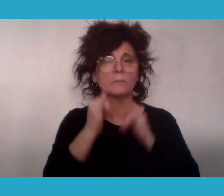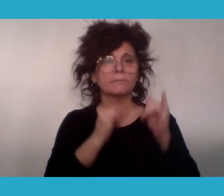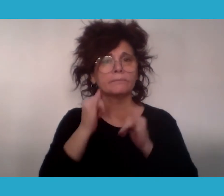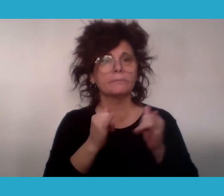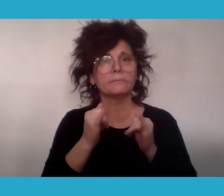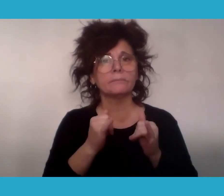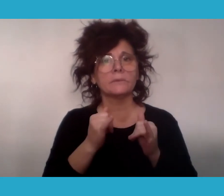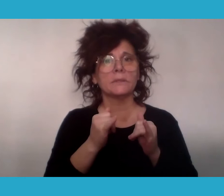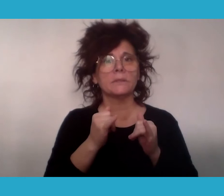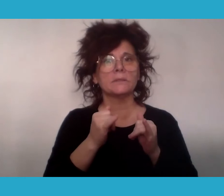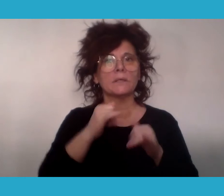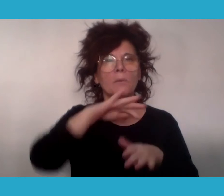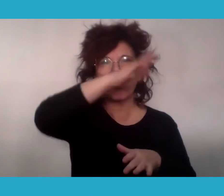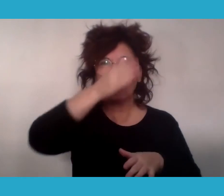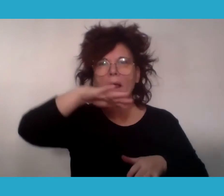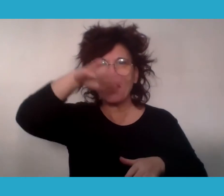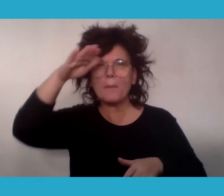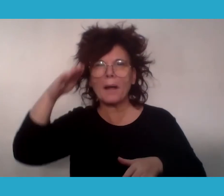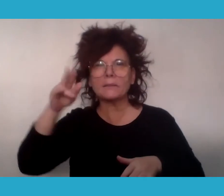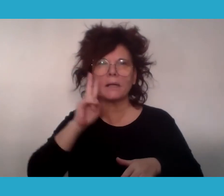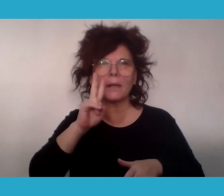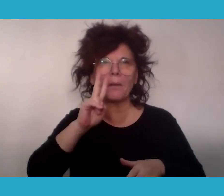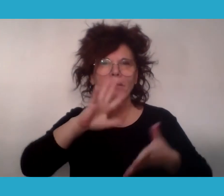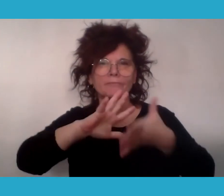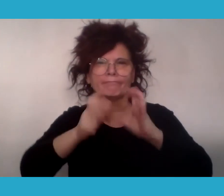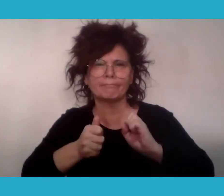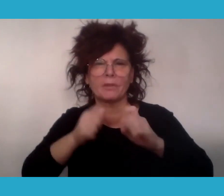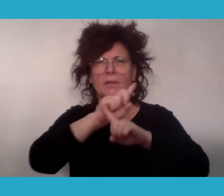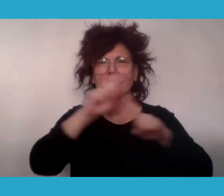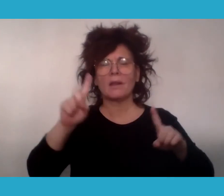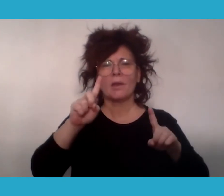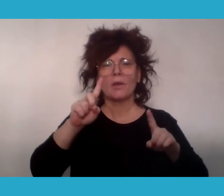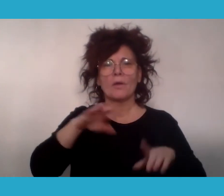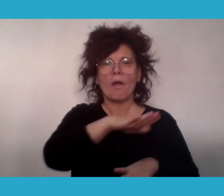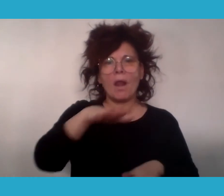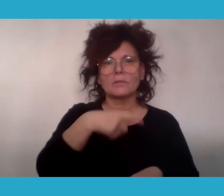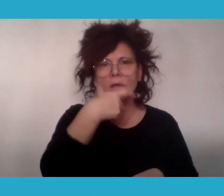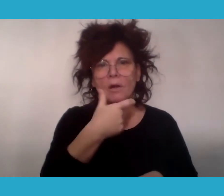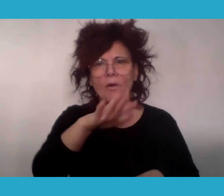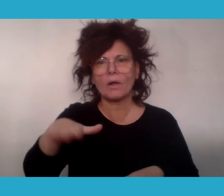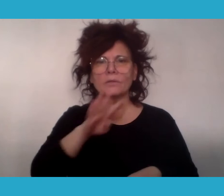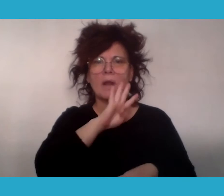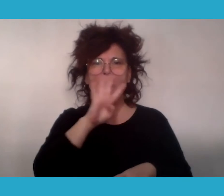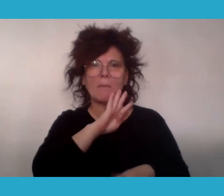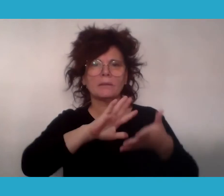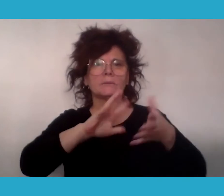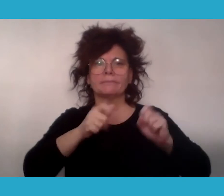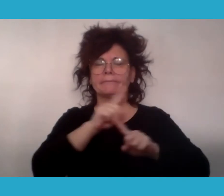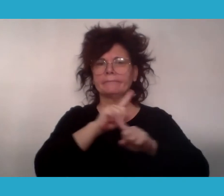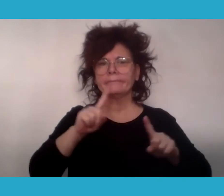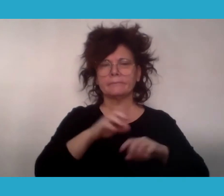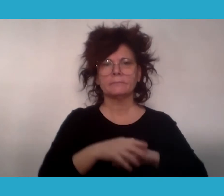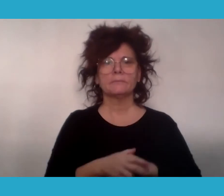entre otros, el no afectar el paisaje, limitar el impacto de las zonas rojas y amarillas, evitar el saqueo de zonas sagradas, conforme